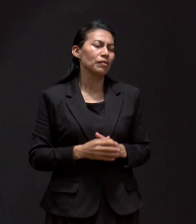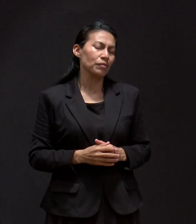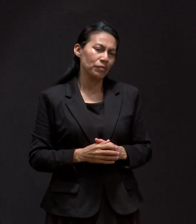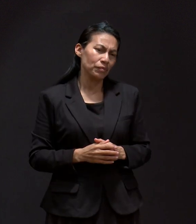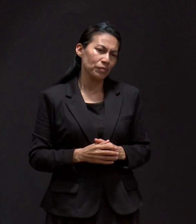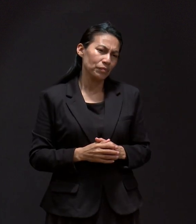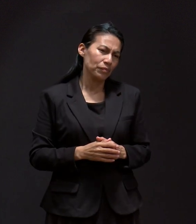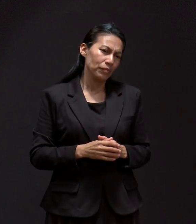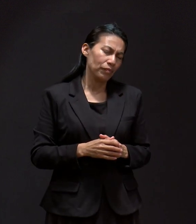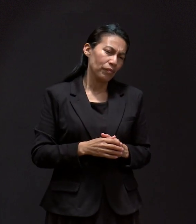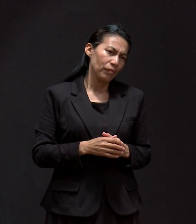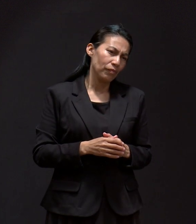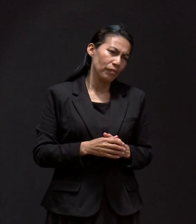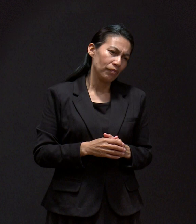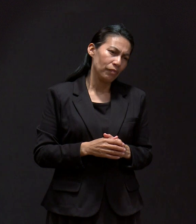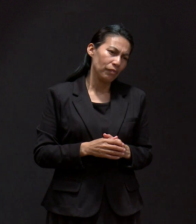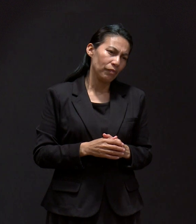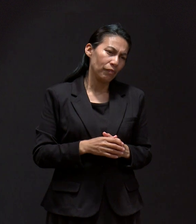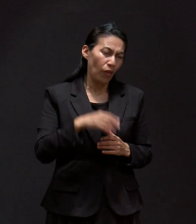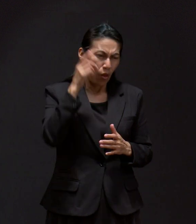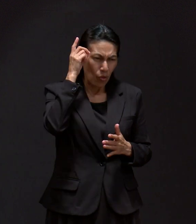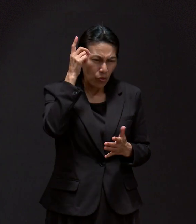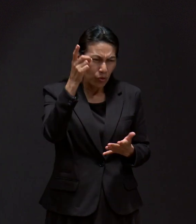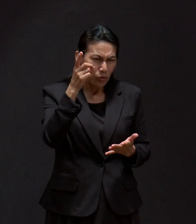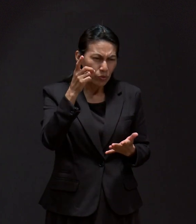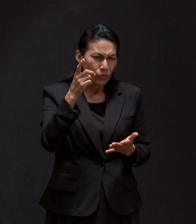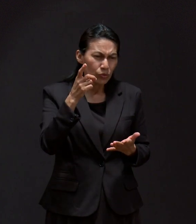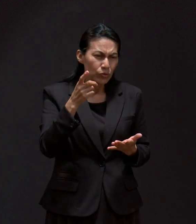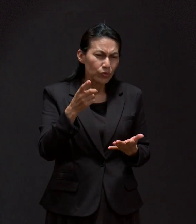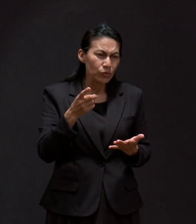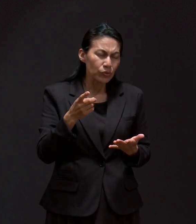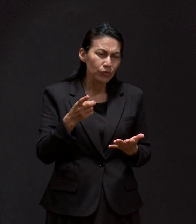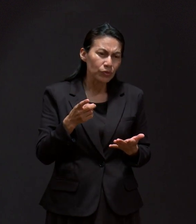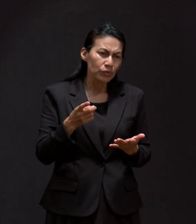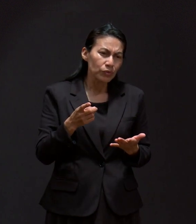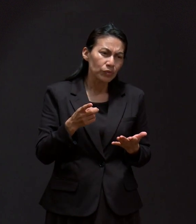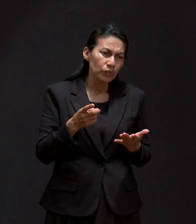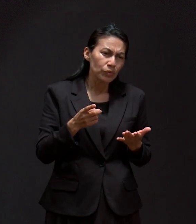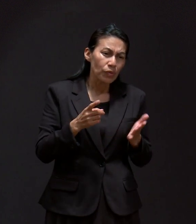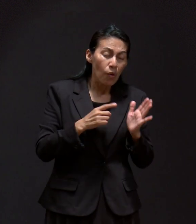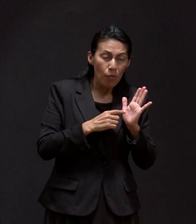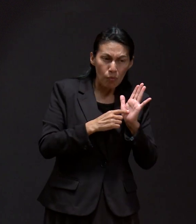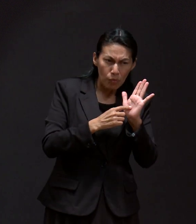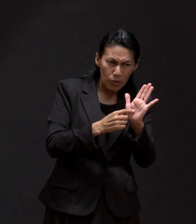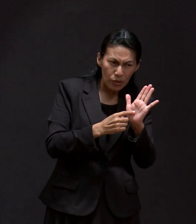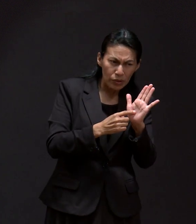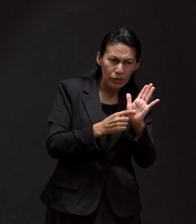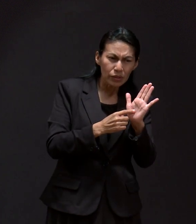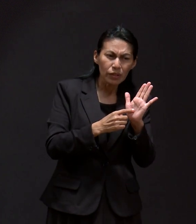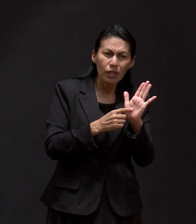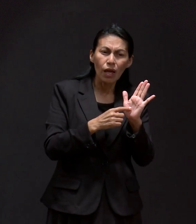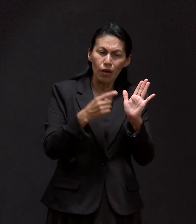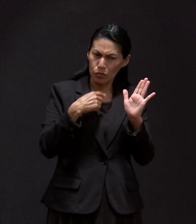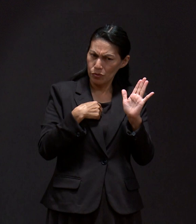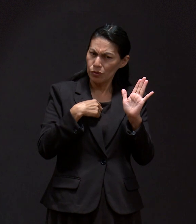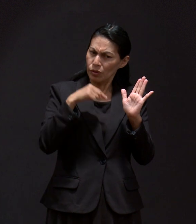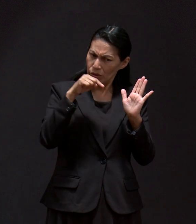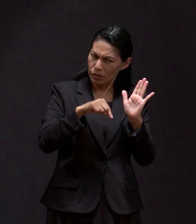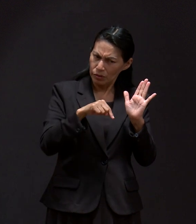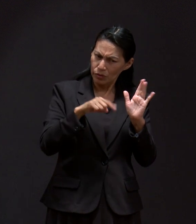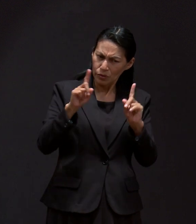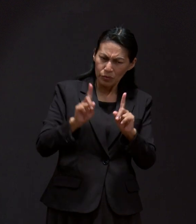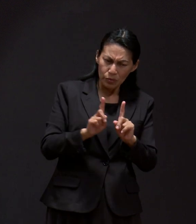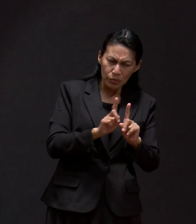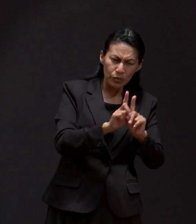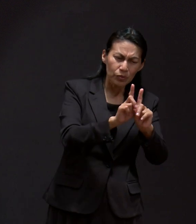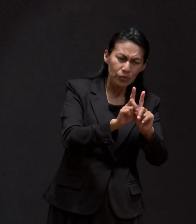viendo como dios va haciendo manifestaciones que nos dejan ver aquí